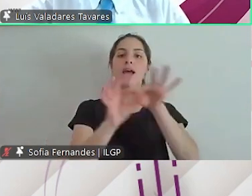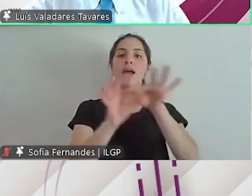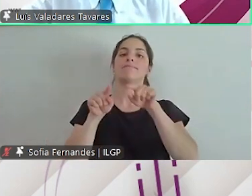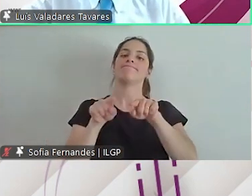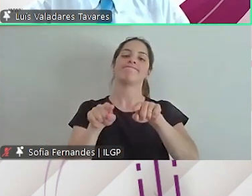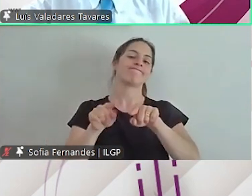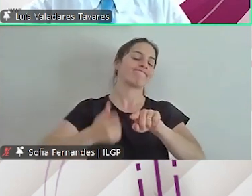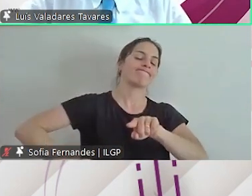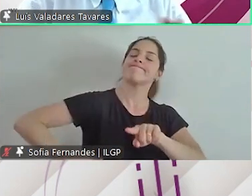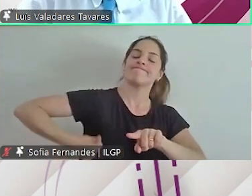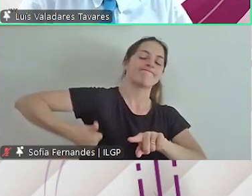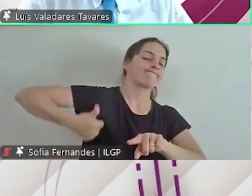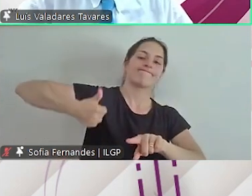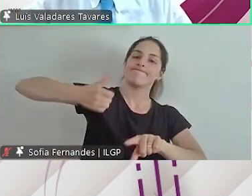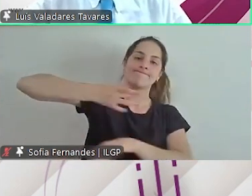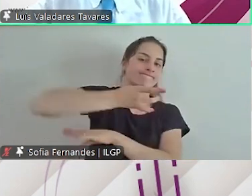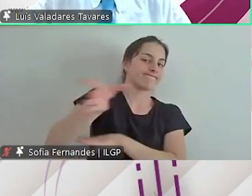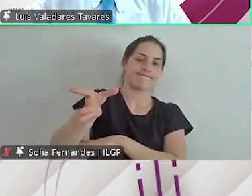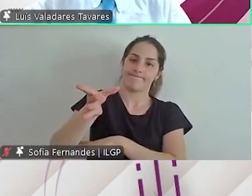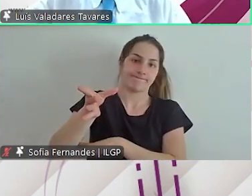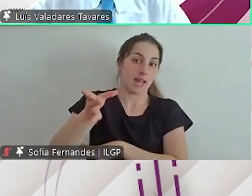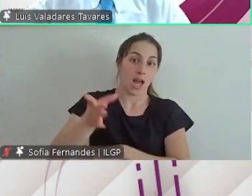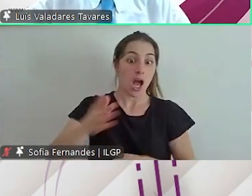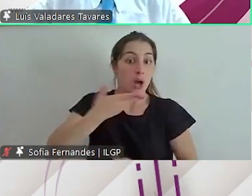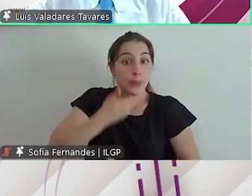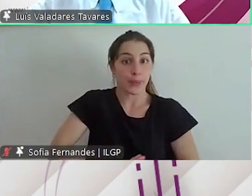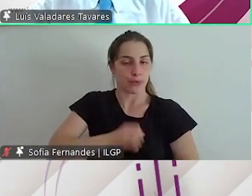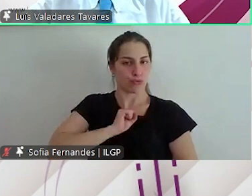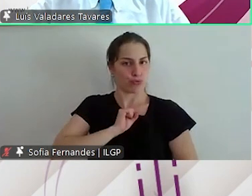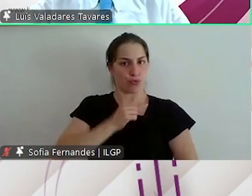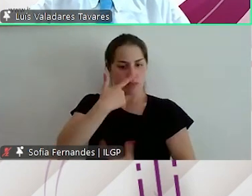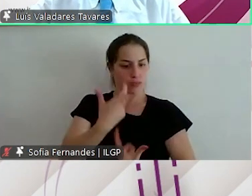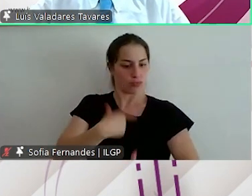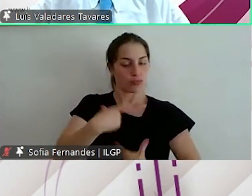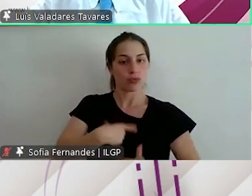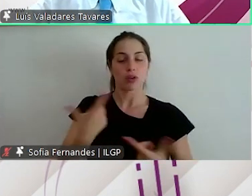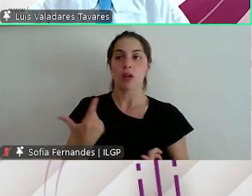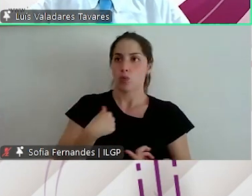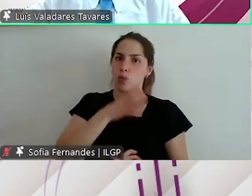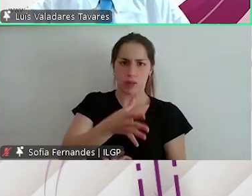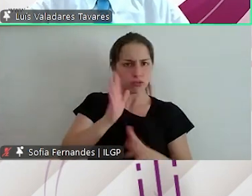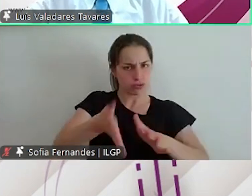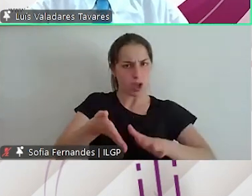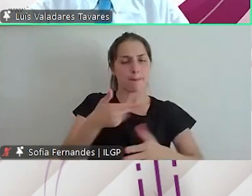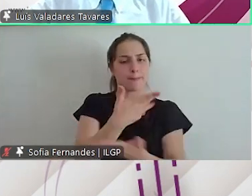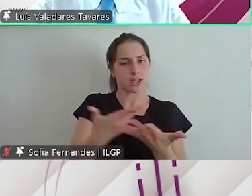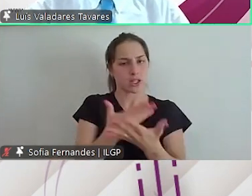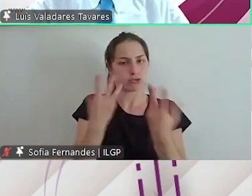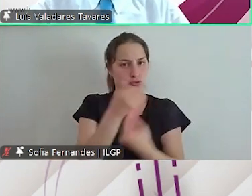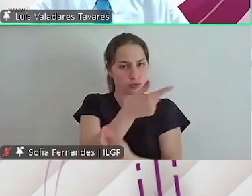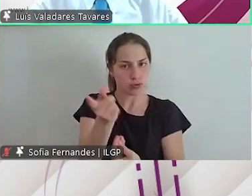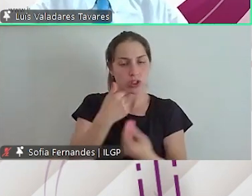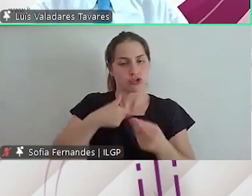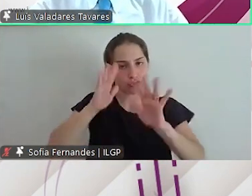compensa. A minha experiência pessoal, e como vos disse, a primeira vez que fui